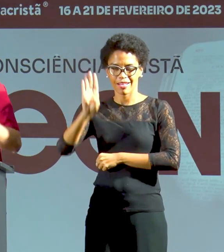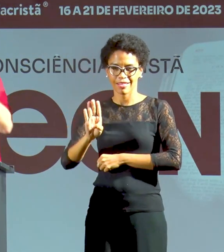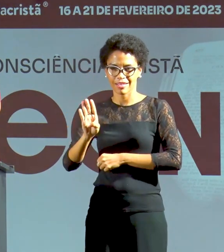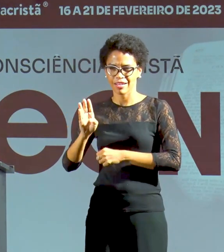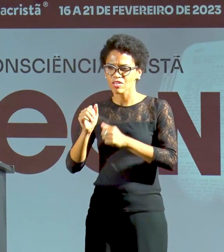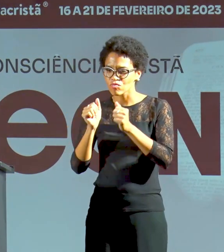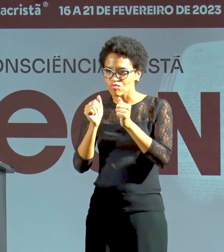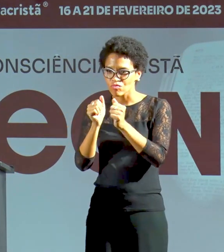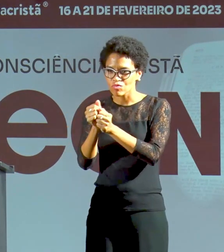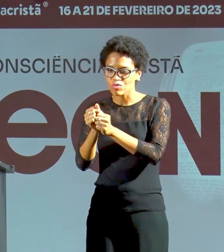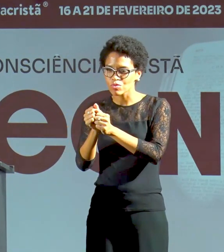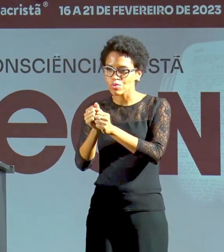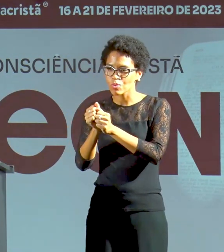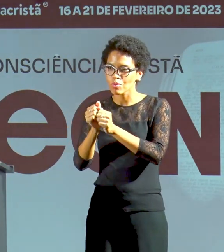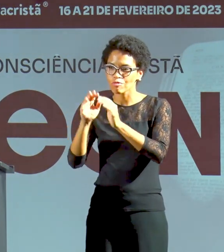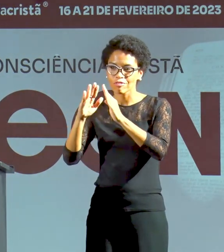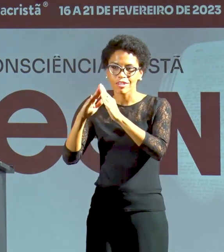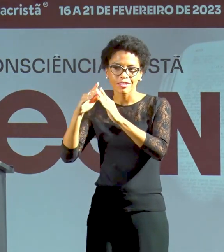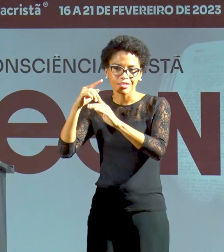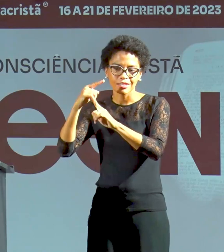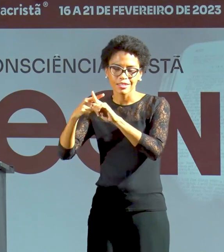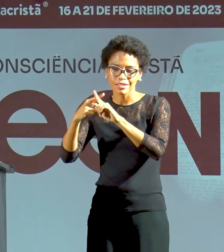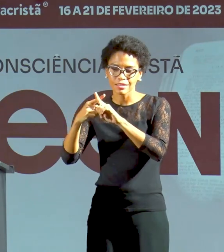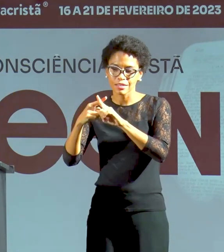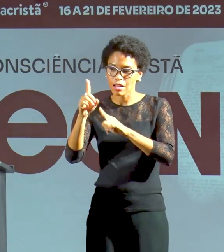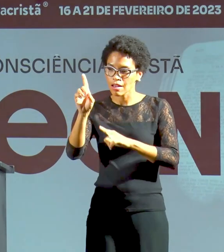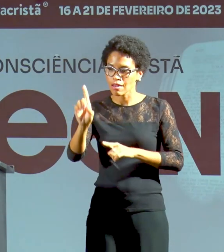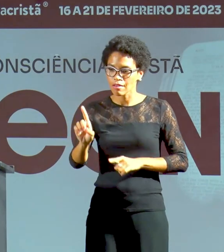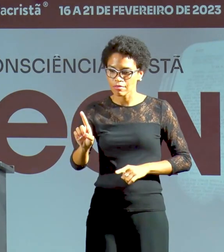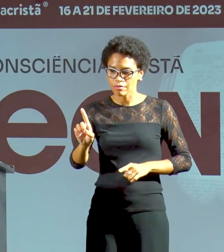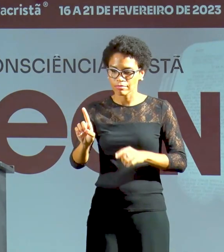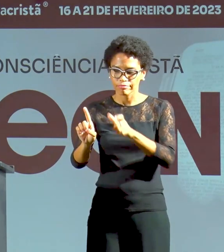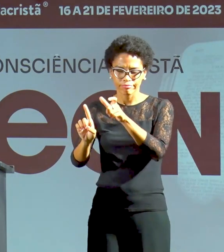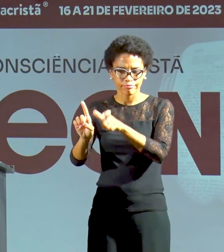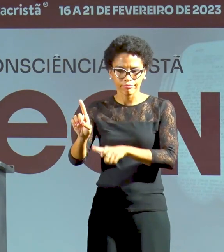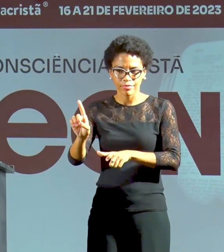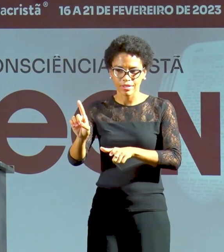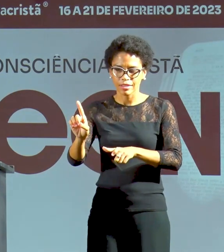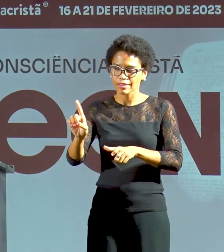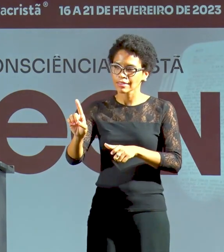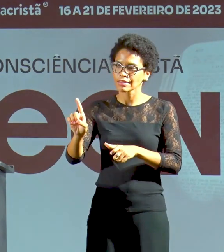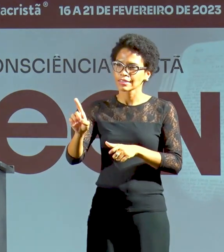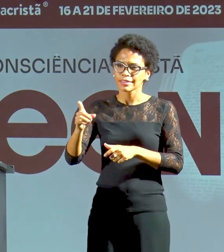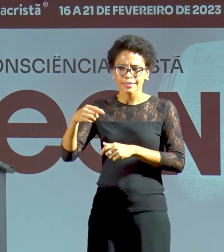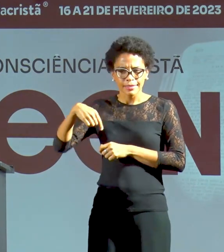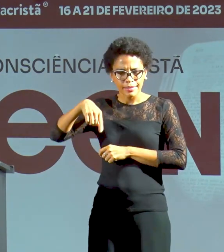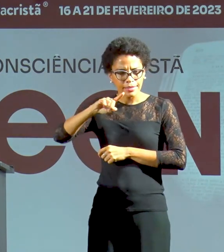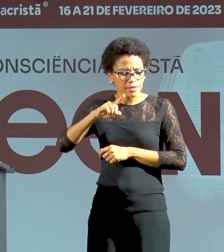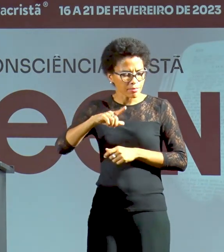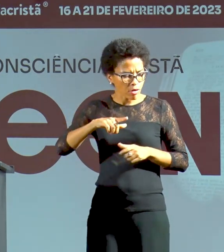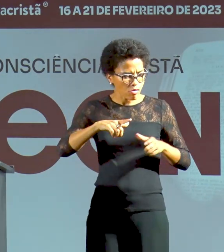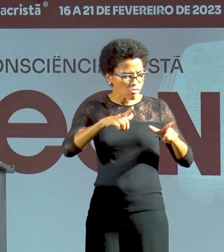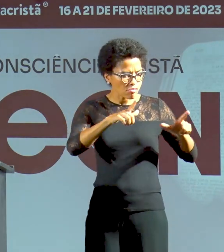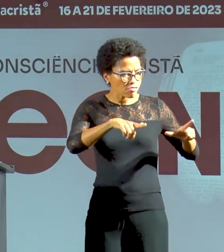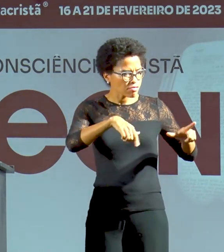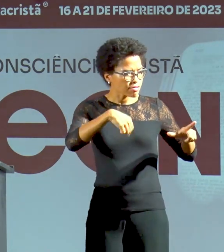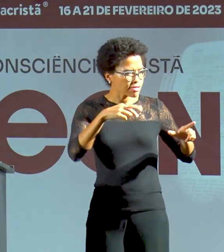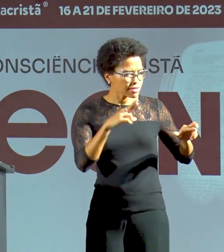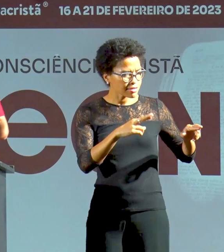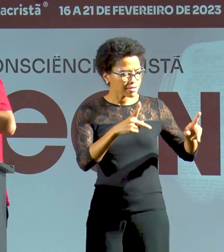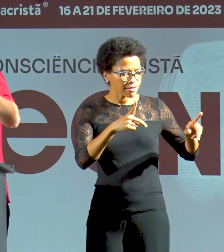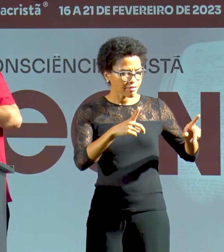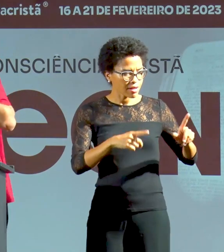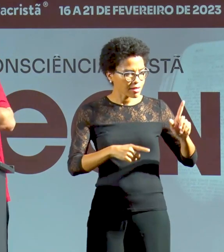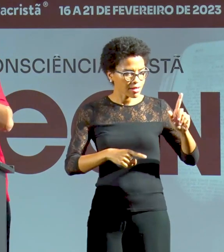eram tementes ao Senhor Ruth havia abandonado os seus Deuses a sua terra ela tinha oportunidade de conhecer um novo marido ali mas não